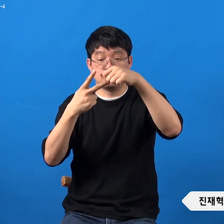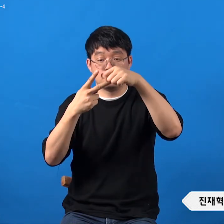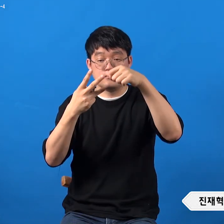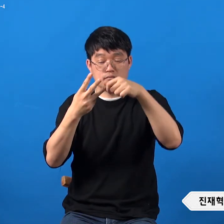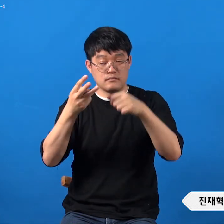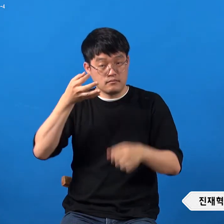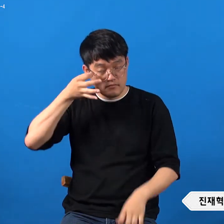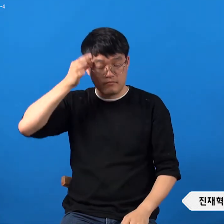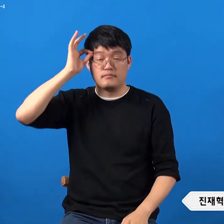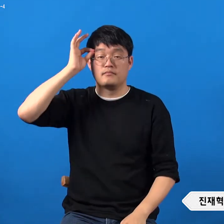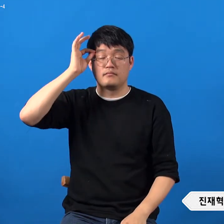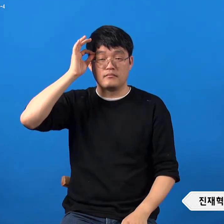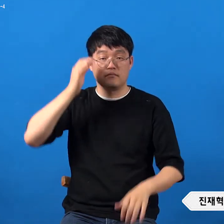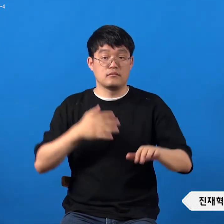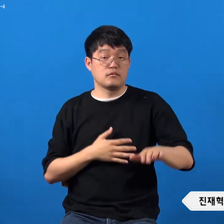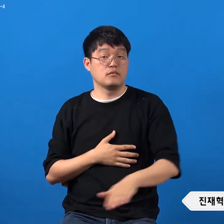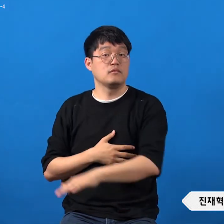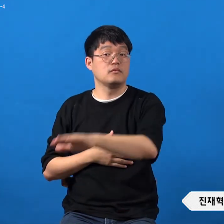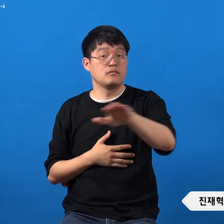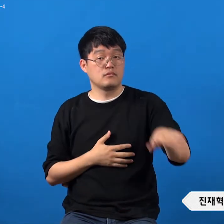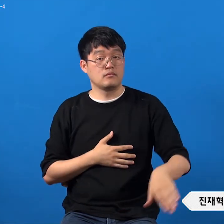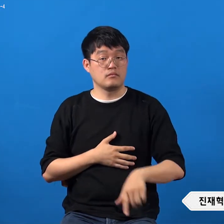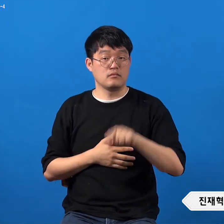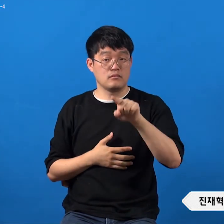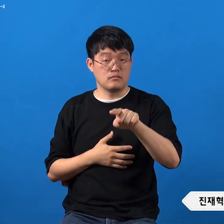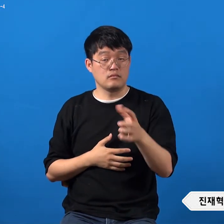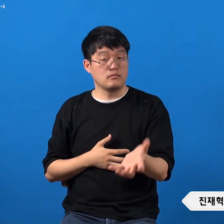가지의 깨달음, 우리는 이것을